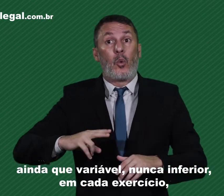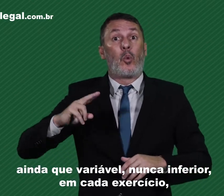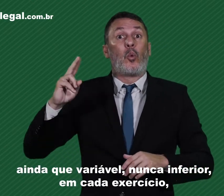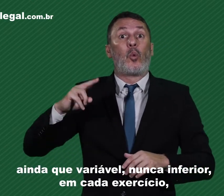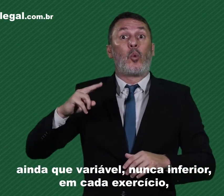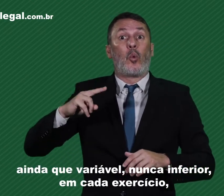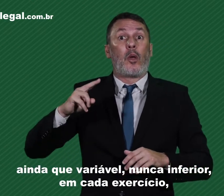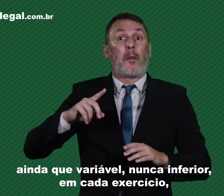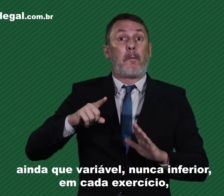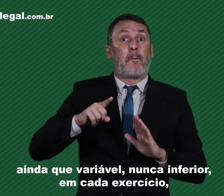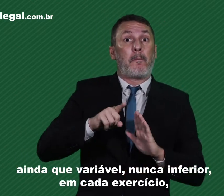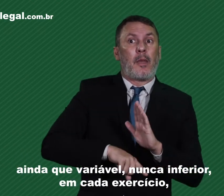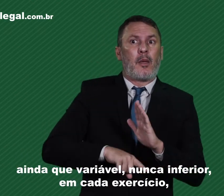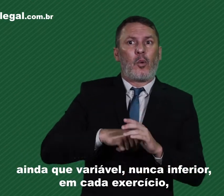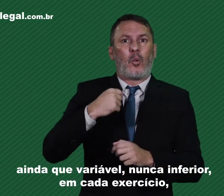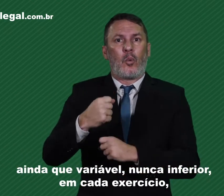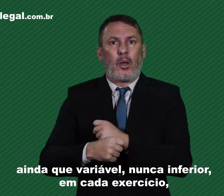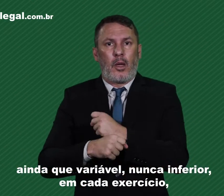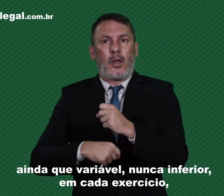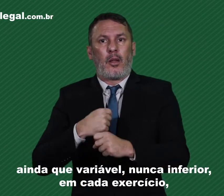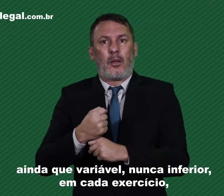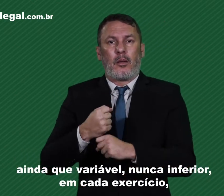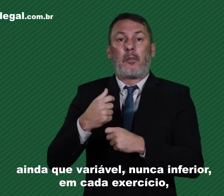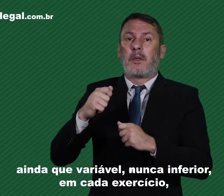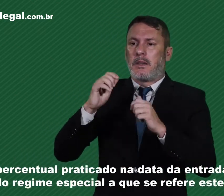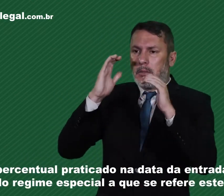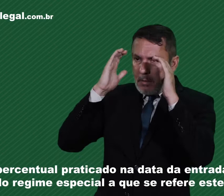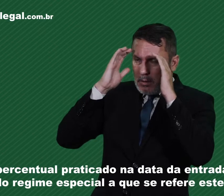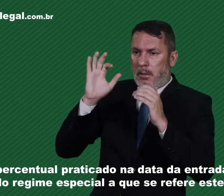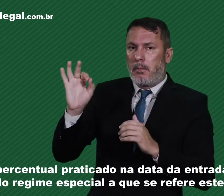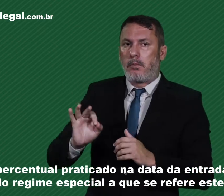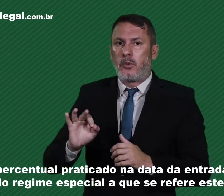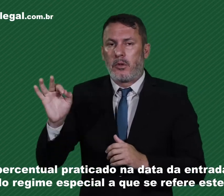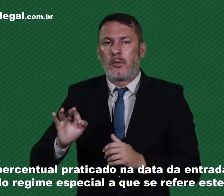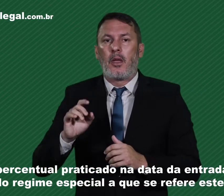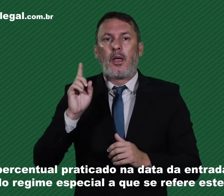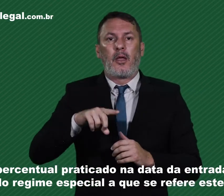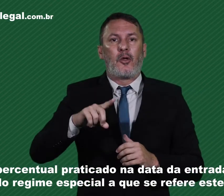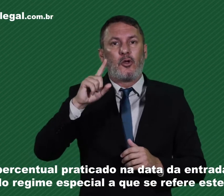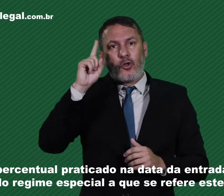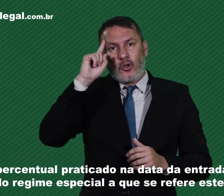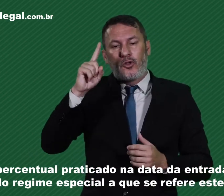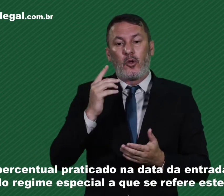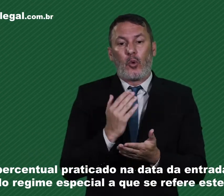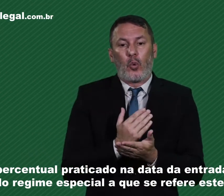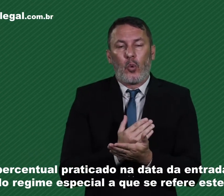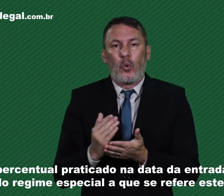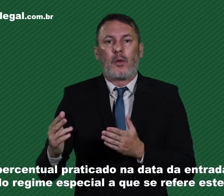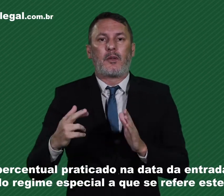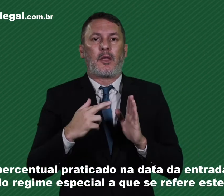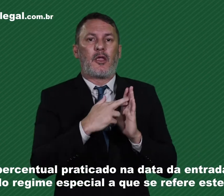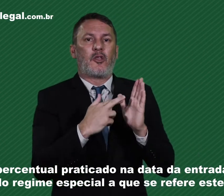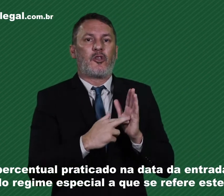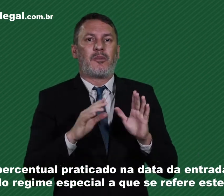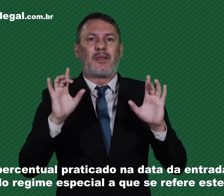que variável nunca inferior em cada exercício ao percentual praticado na data de entrada em vigor